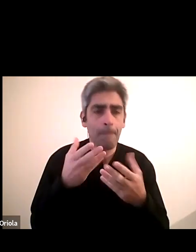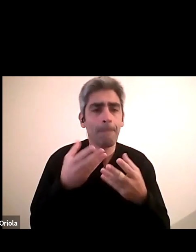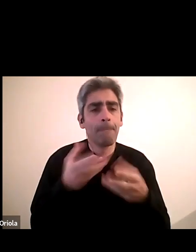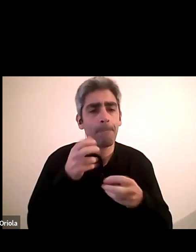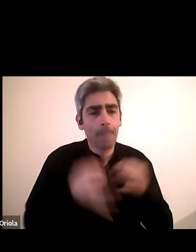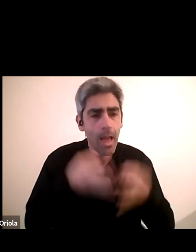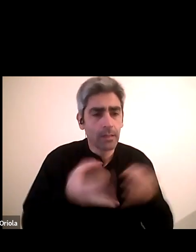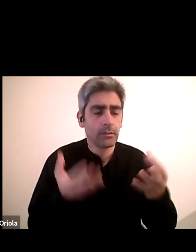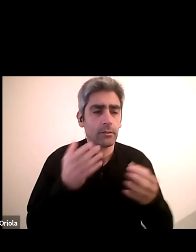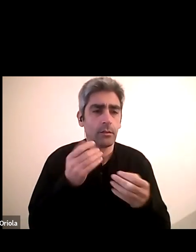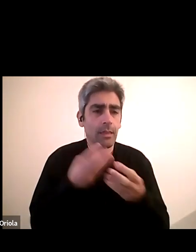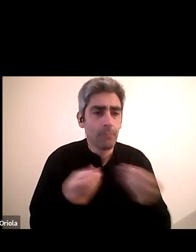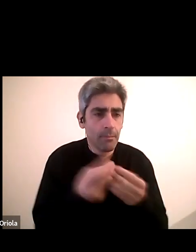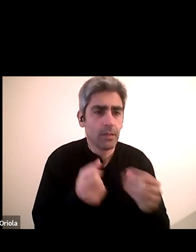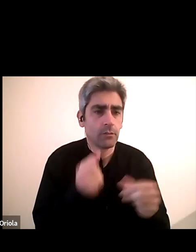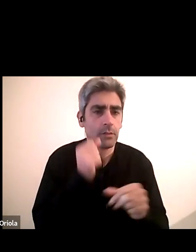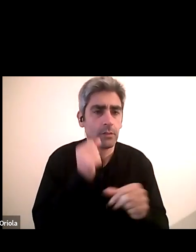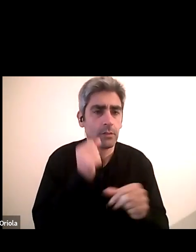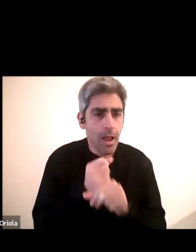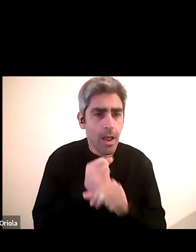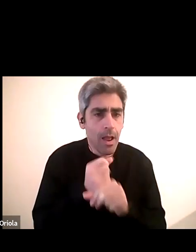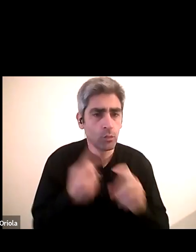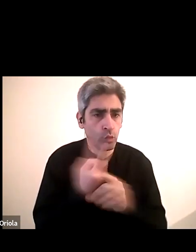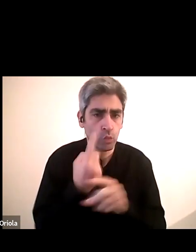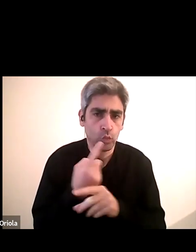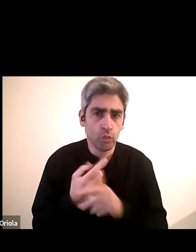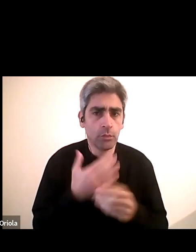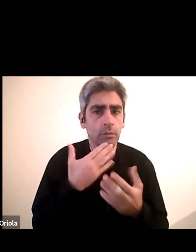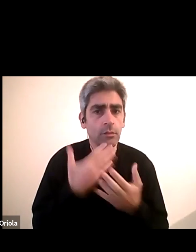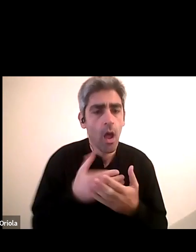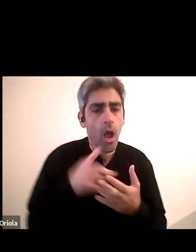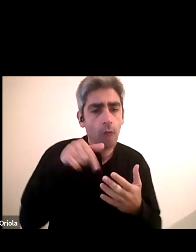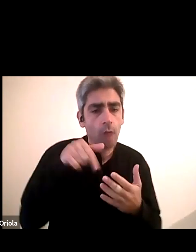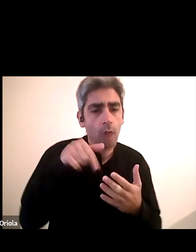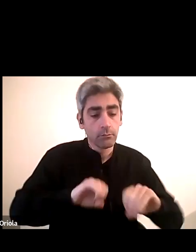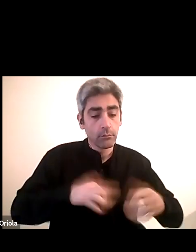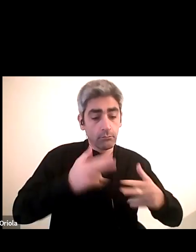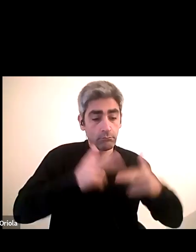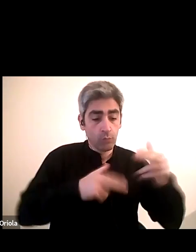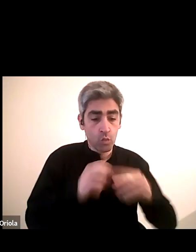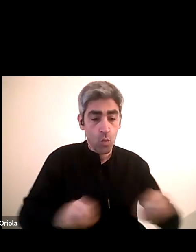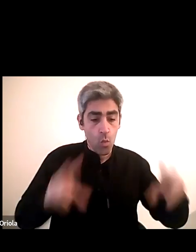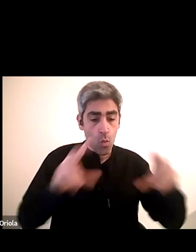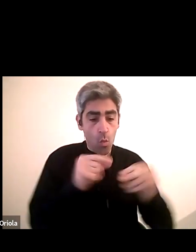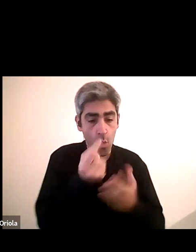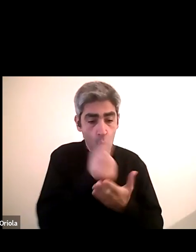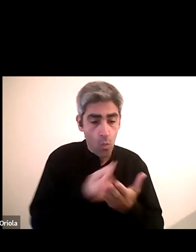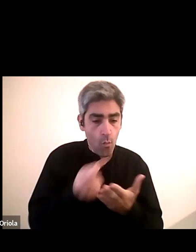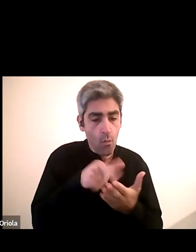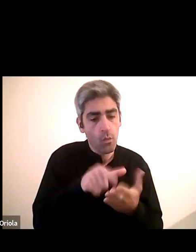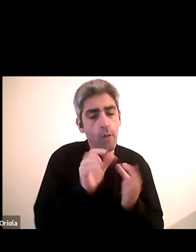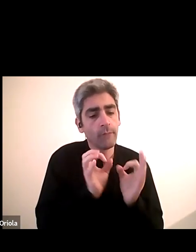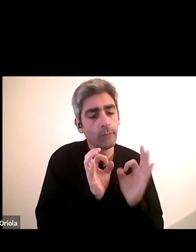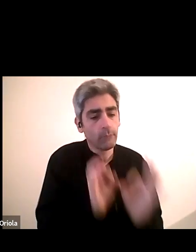trabalho, no sentido de assegurar que logo no domínio da concessão essas máquinas e equipamentos de